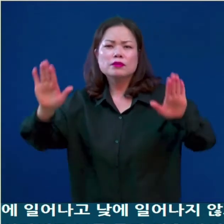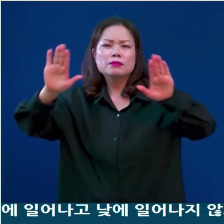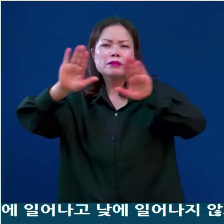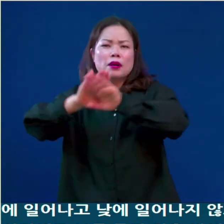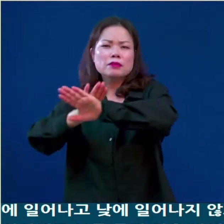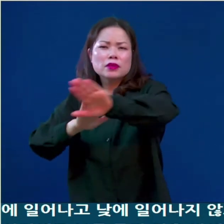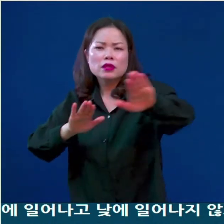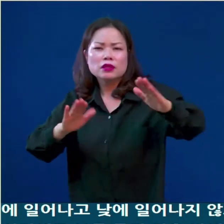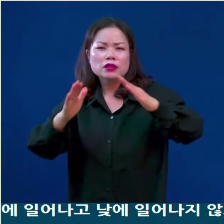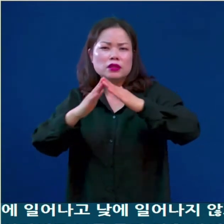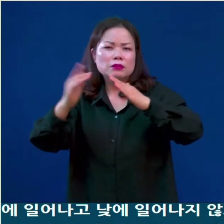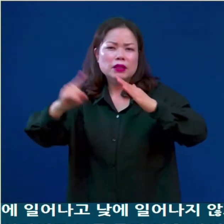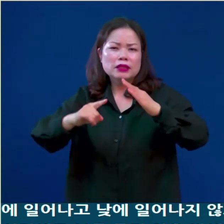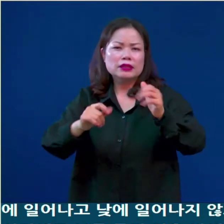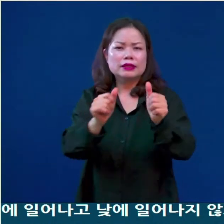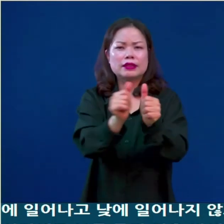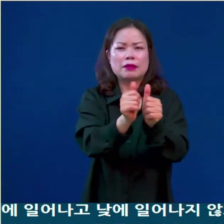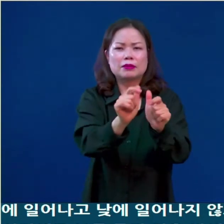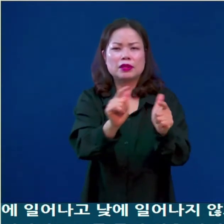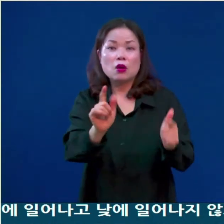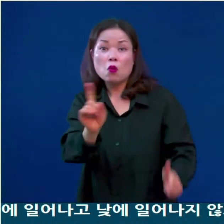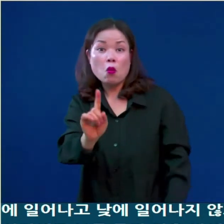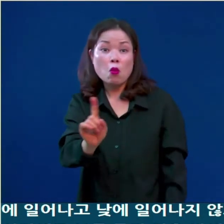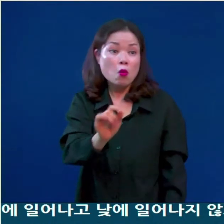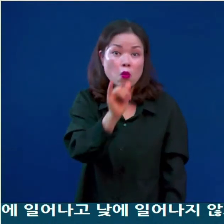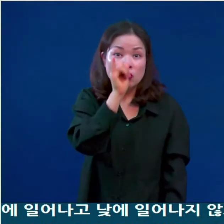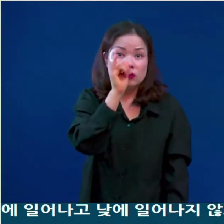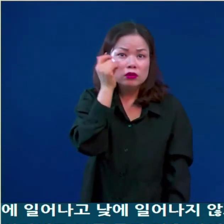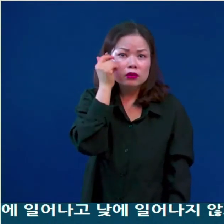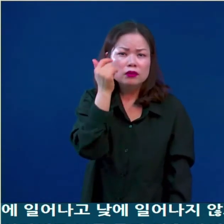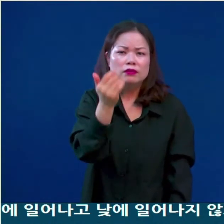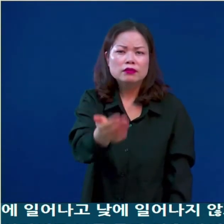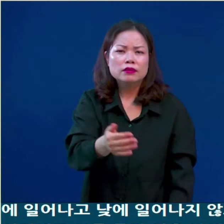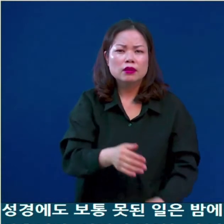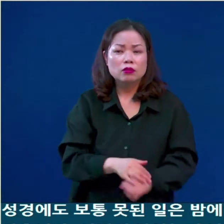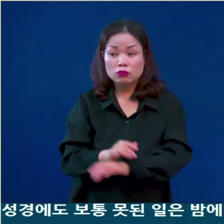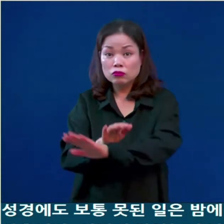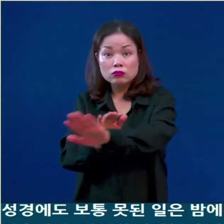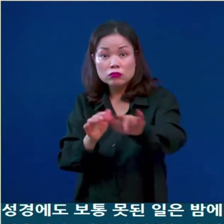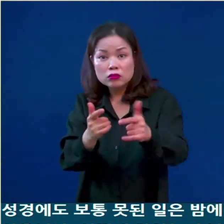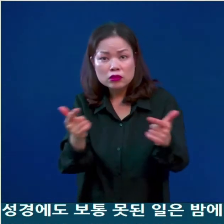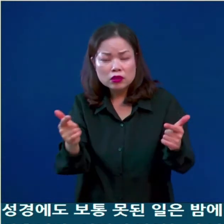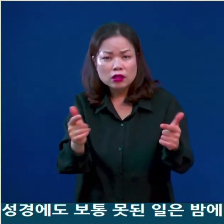너희 집에 온 그 남자들이 어디에 있느냐? 우리가 그들과